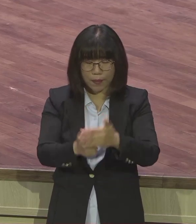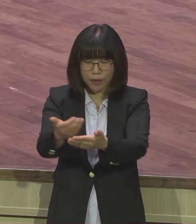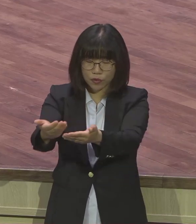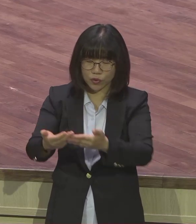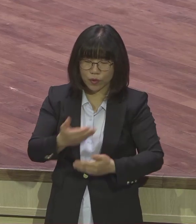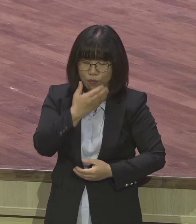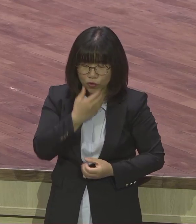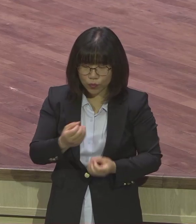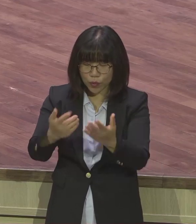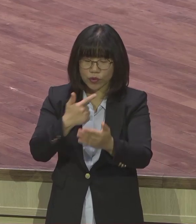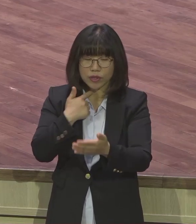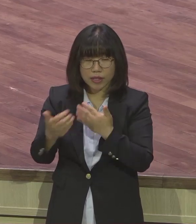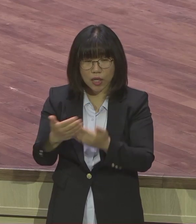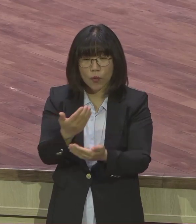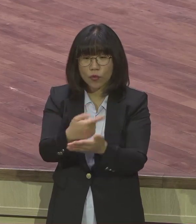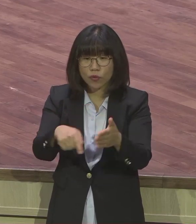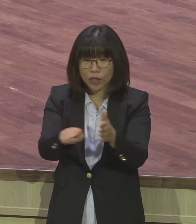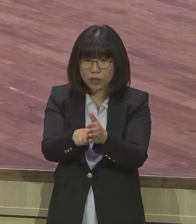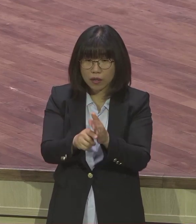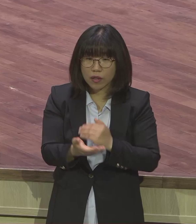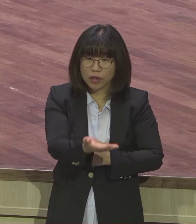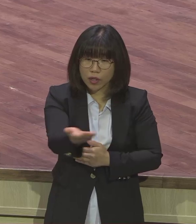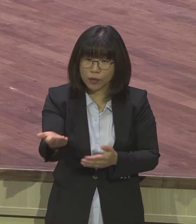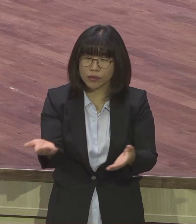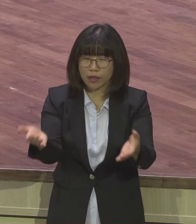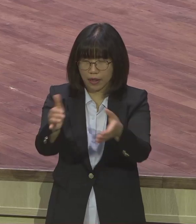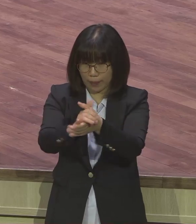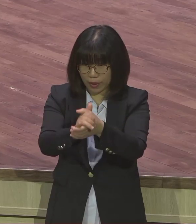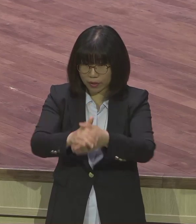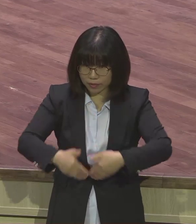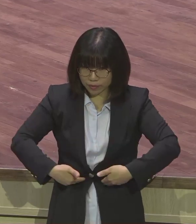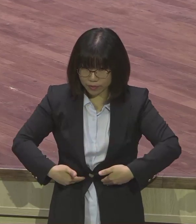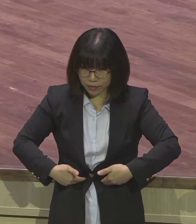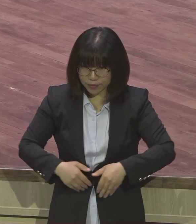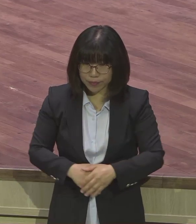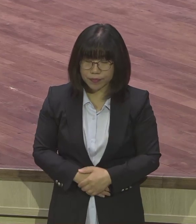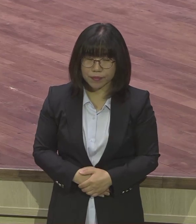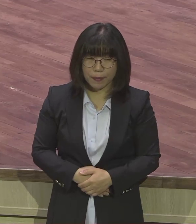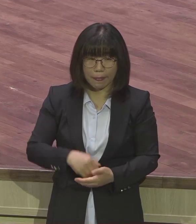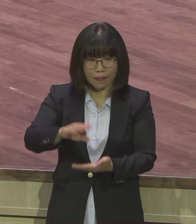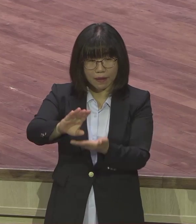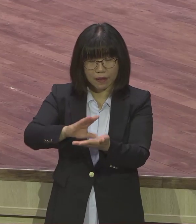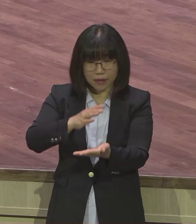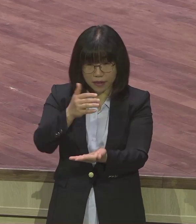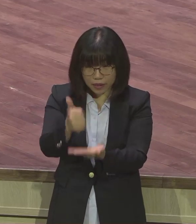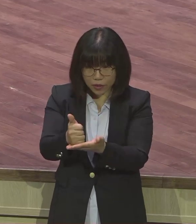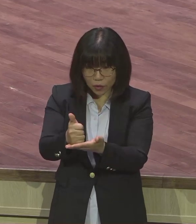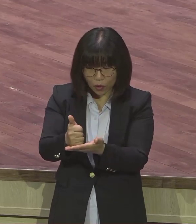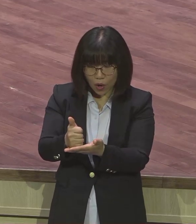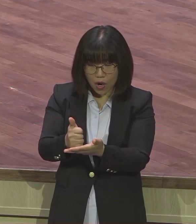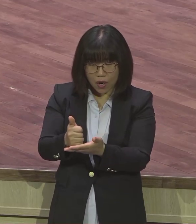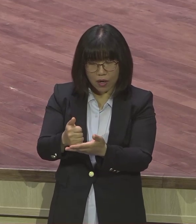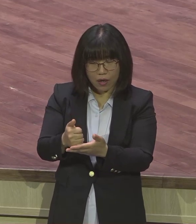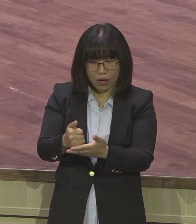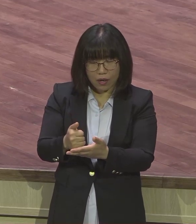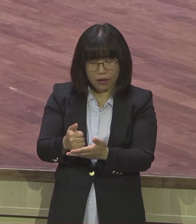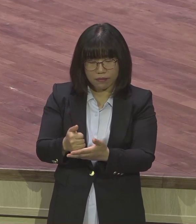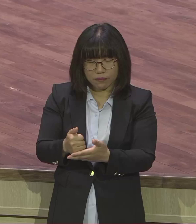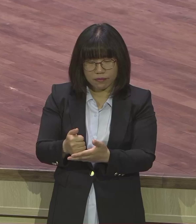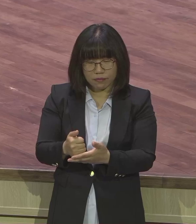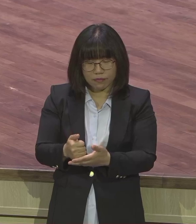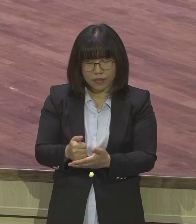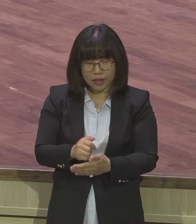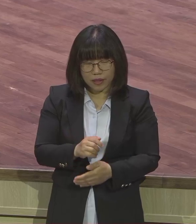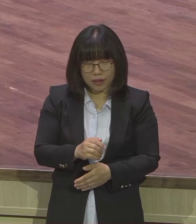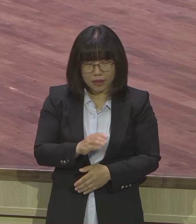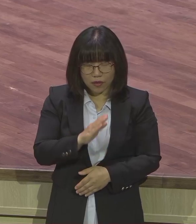해봐라. 믿음으로. 아멘. 아무리 그리스도로 결론이 났는데도 그거 말만 하지 실제로 안 난 사람들은 실행이